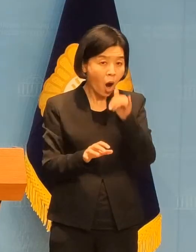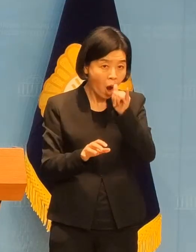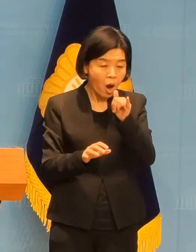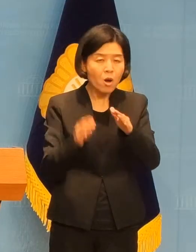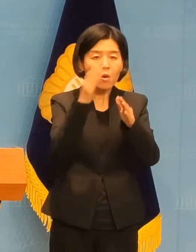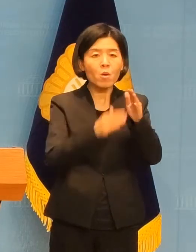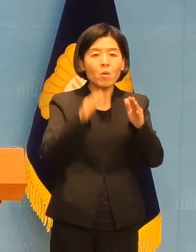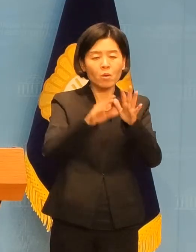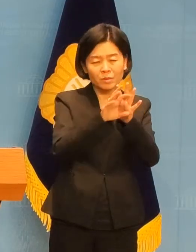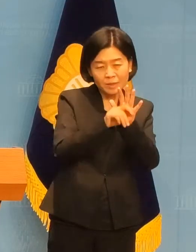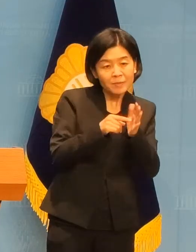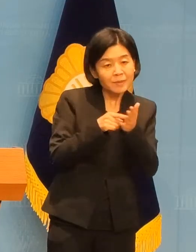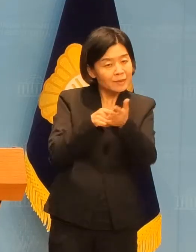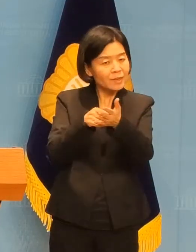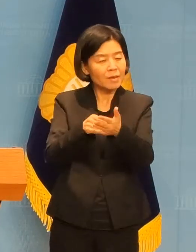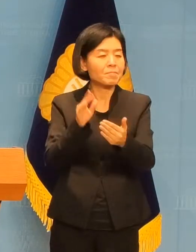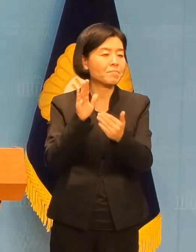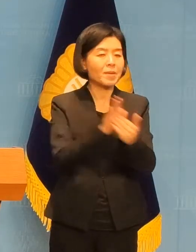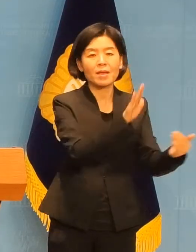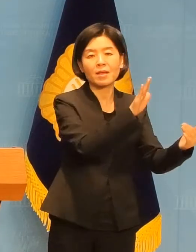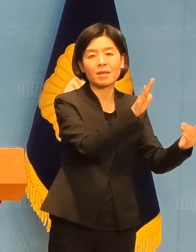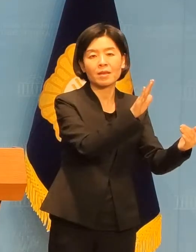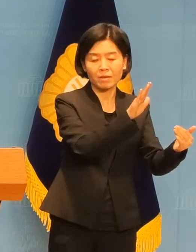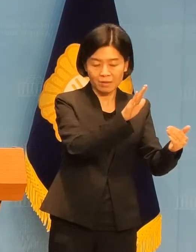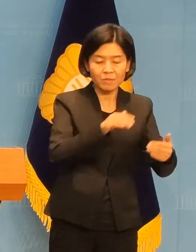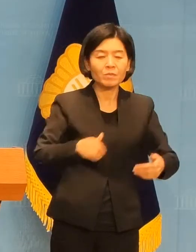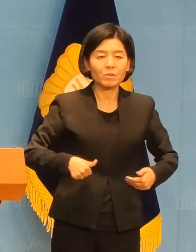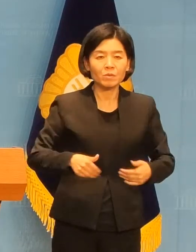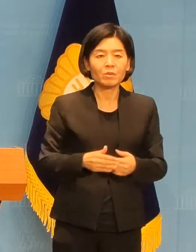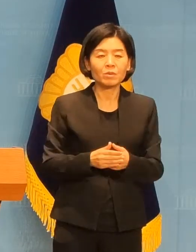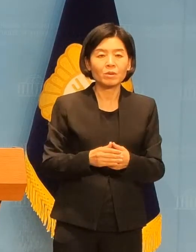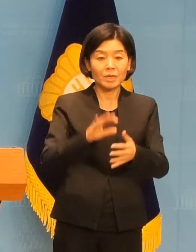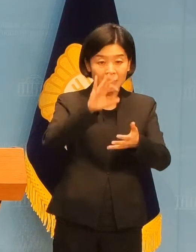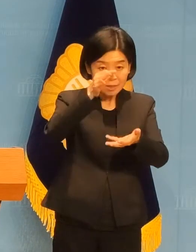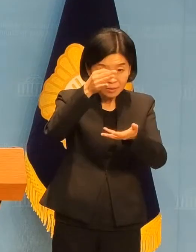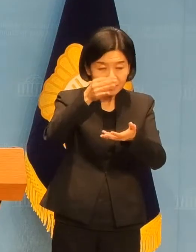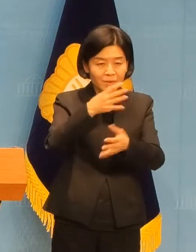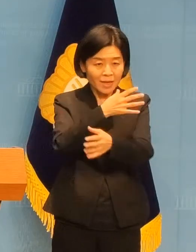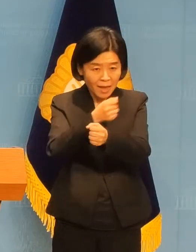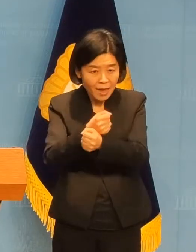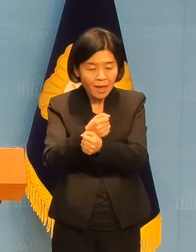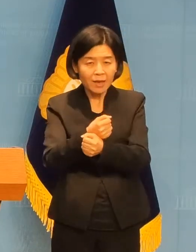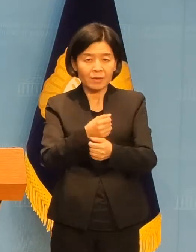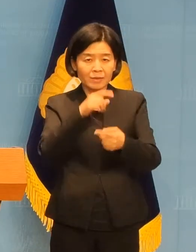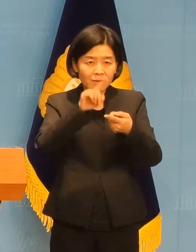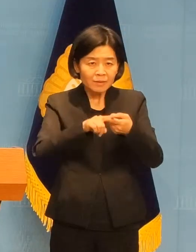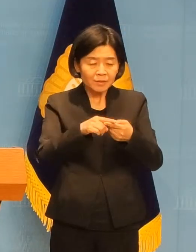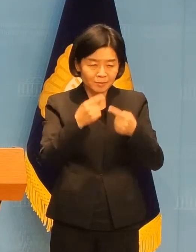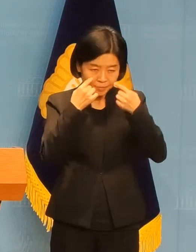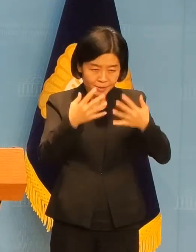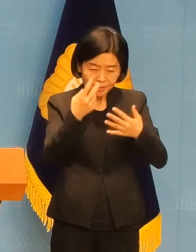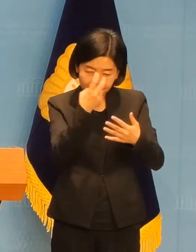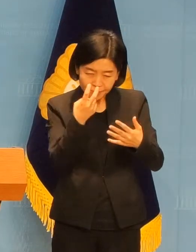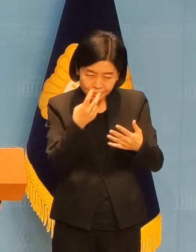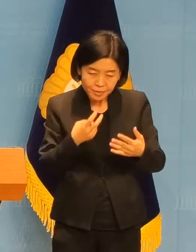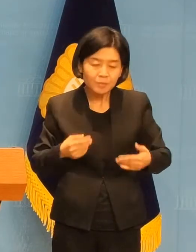공공입찰에서 영구 퇴출시켜야 합니다. 임금과 계약 관계를 실시간으로 투명하게 관리해야